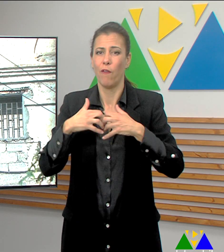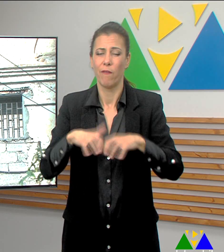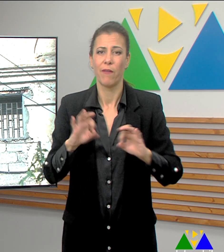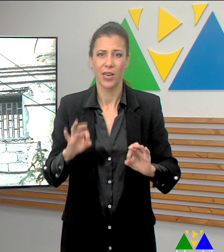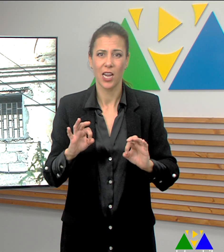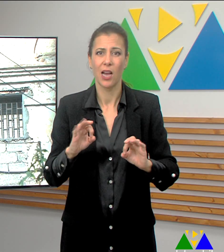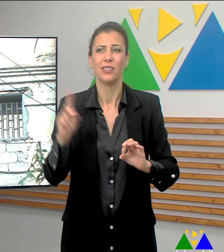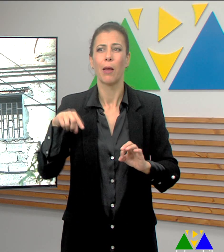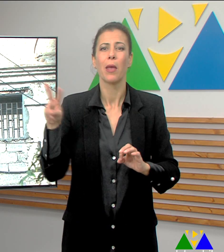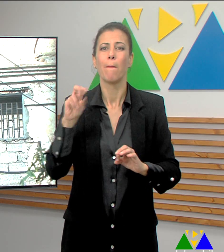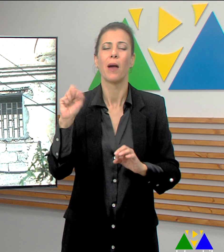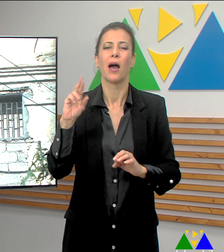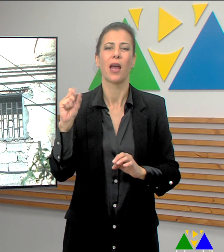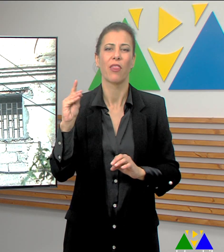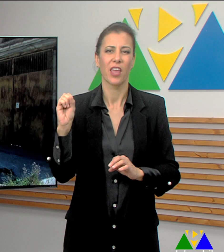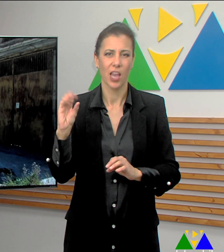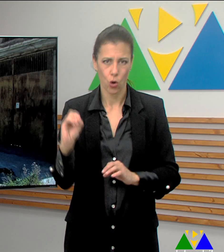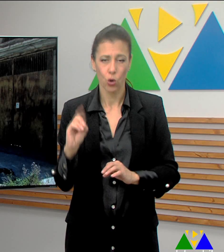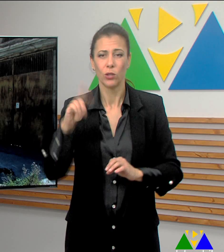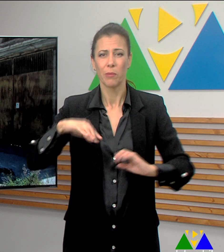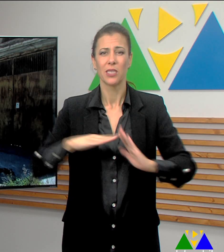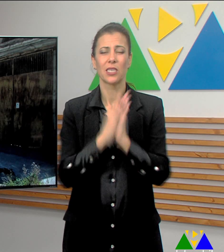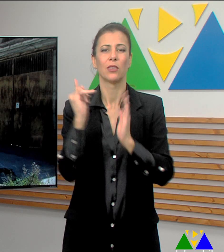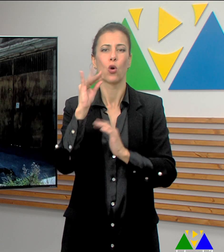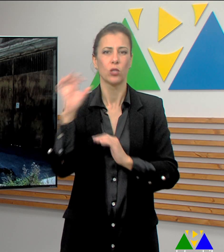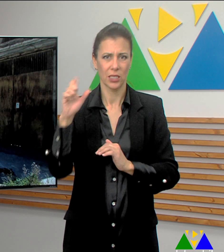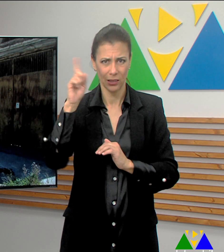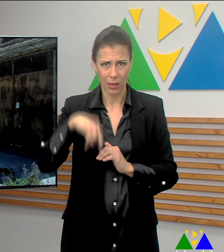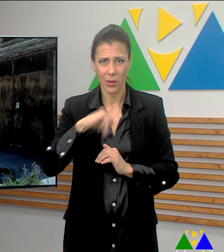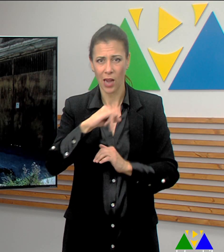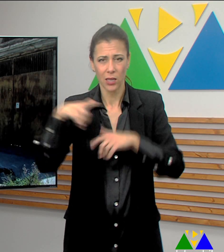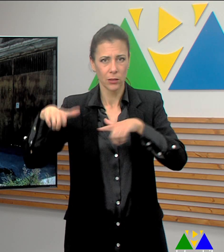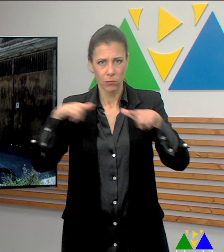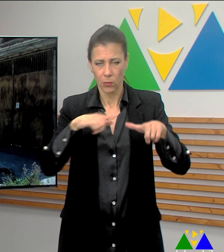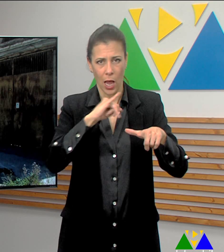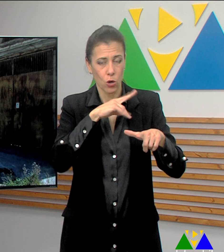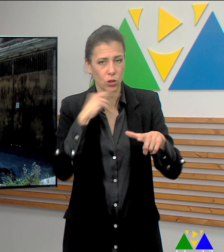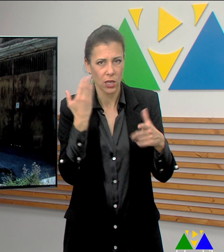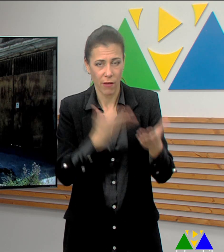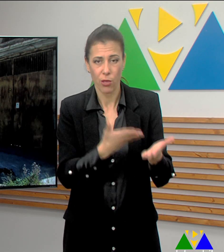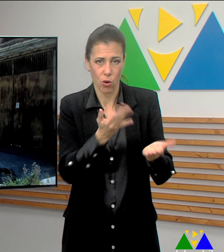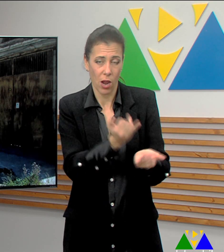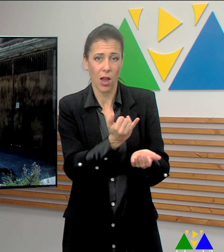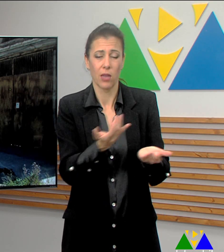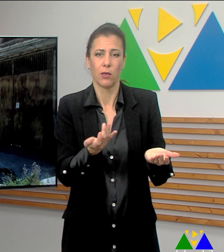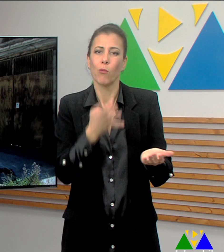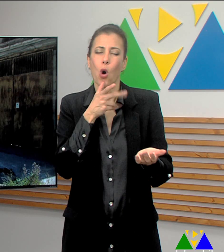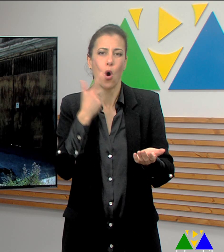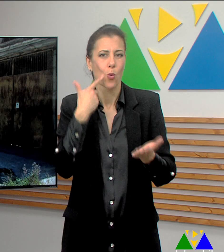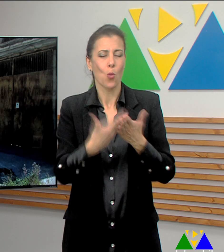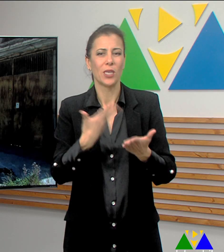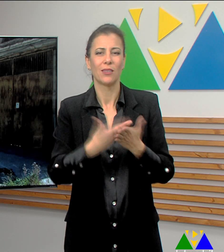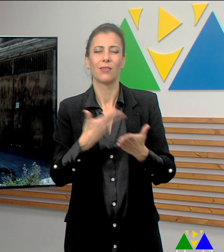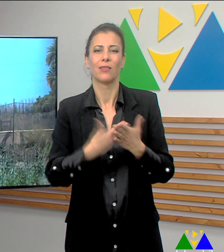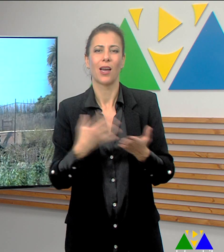del Varadero de San José todavía también tenemos 2 naves allí que están reutilizadas y que se conservan también la muestra de lo que